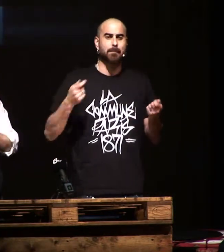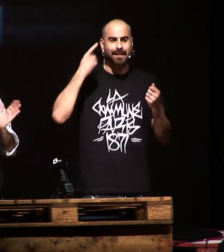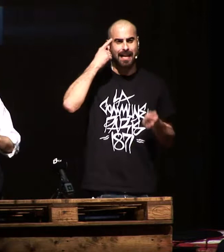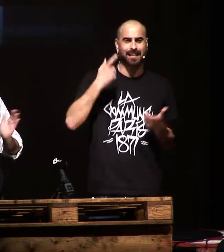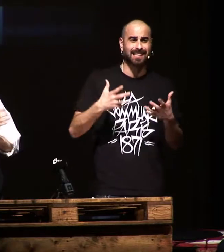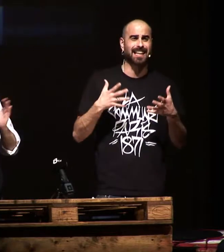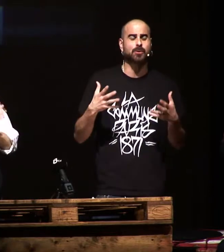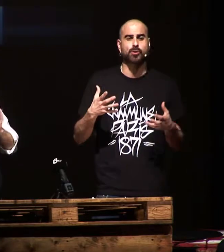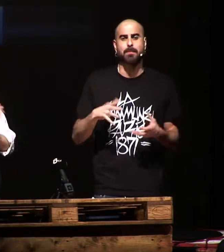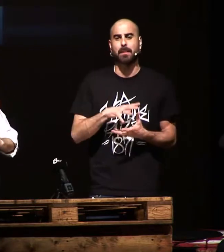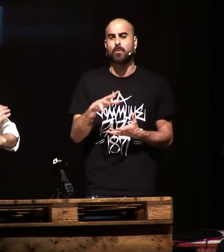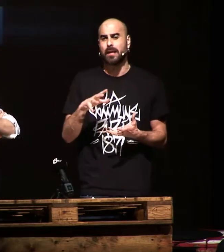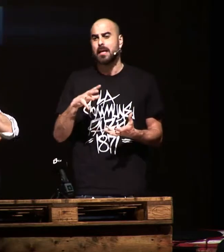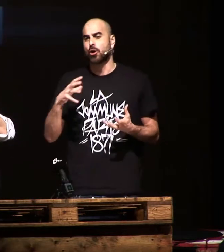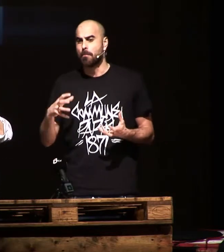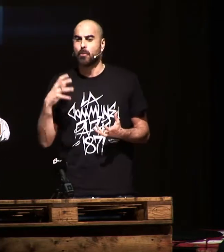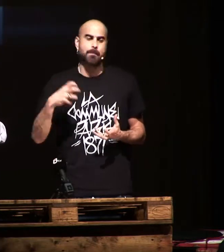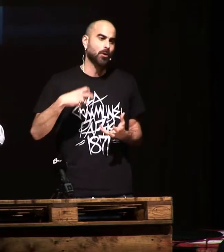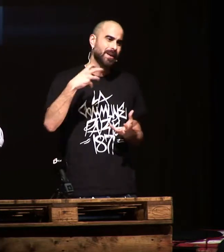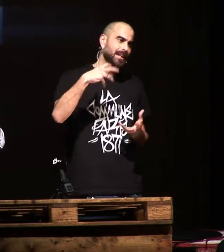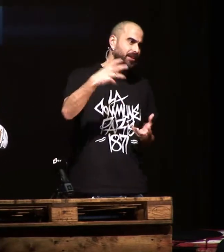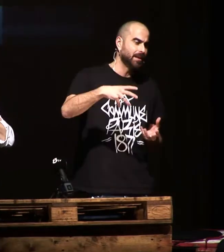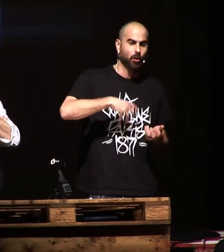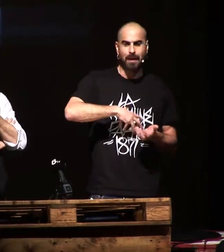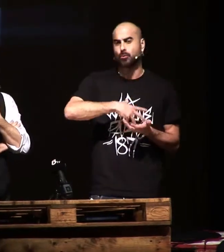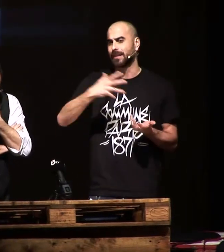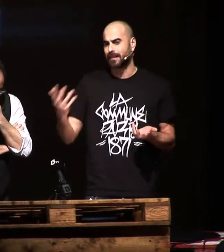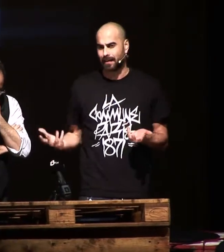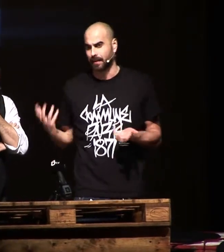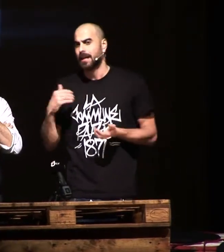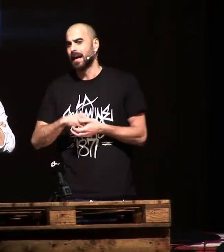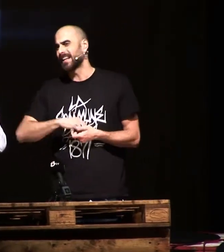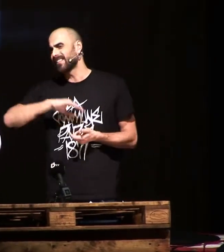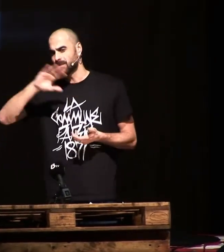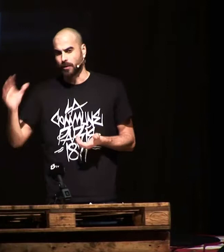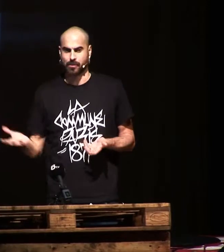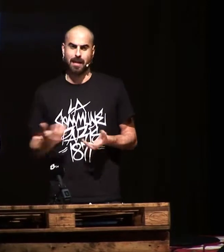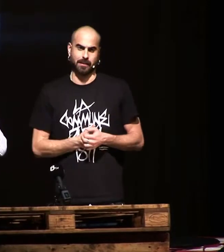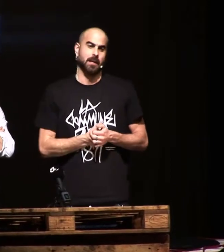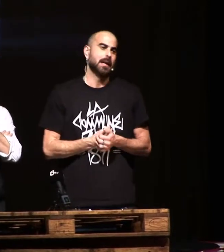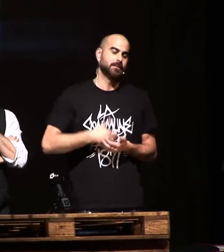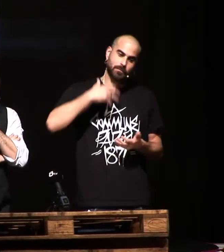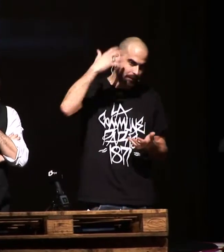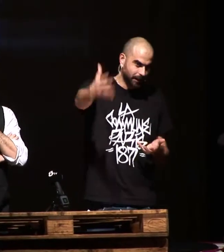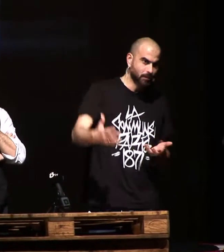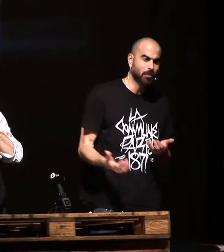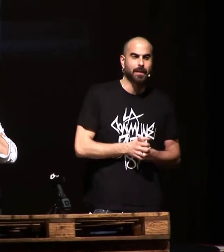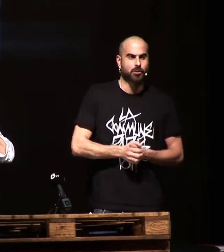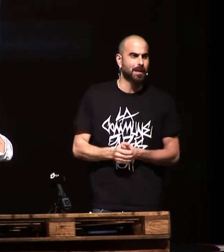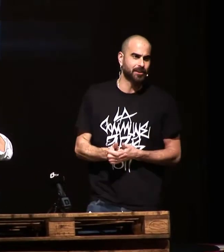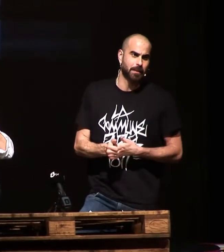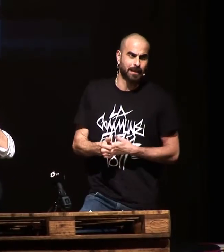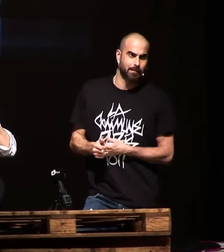Aquelles persones que estan pensant, que s'estan associant per veure com podem produir energia de forma autocentrada, al marge de les multinacionals. Gent